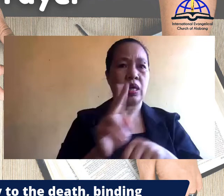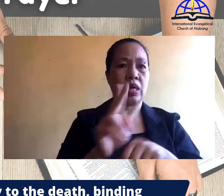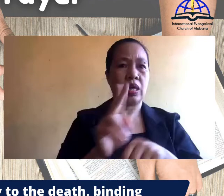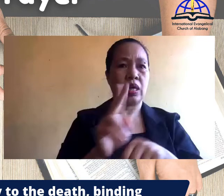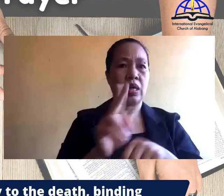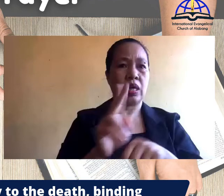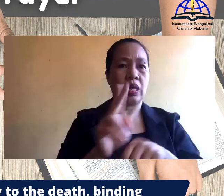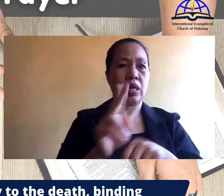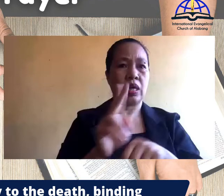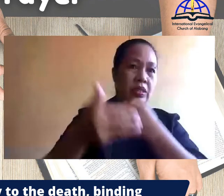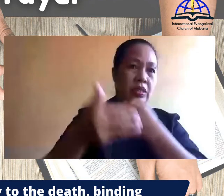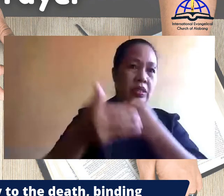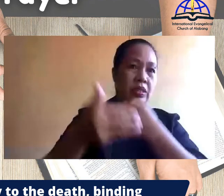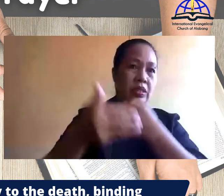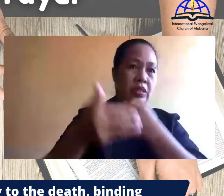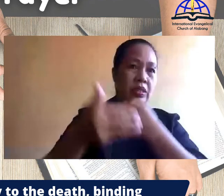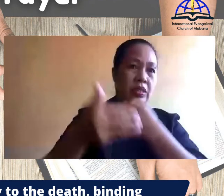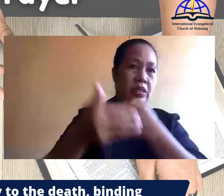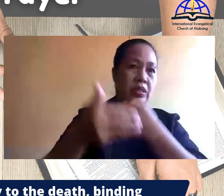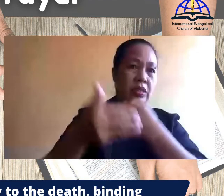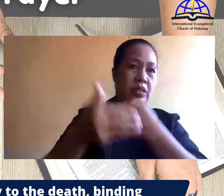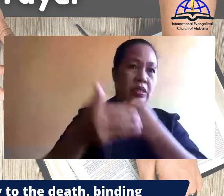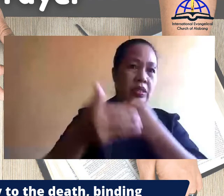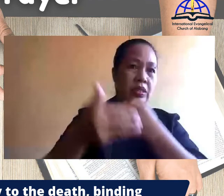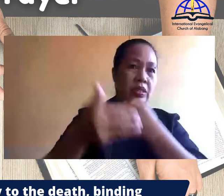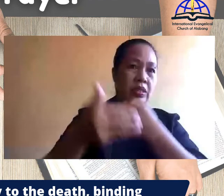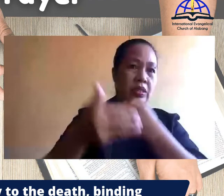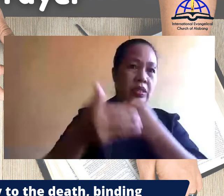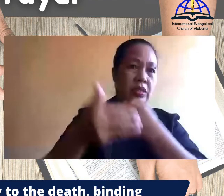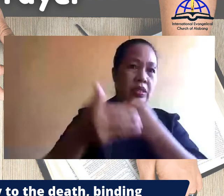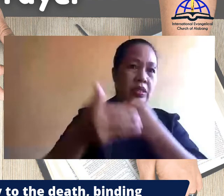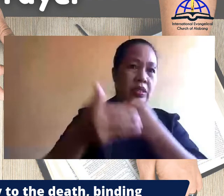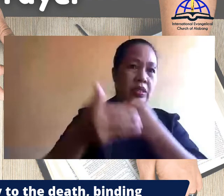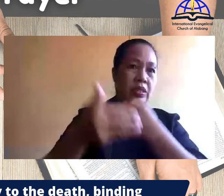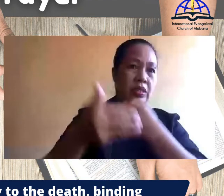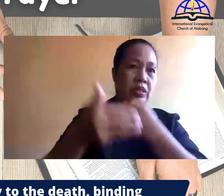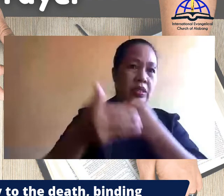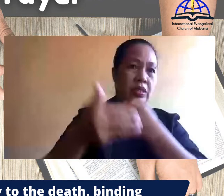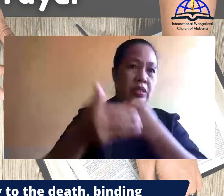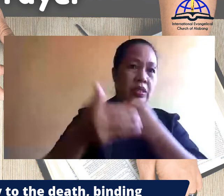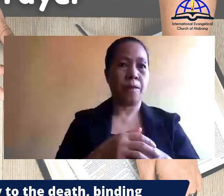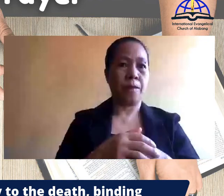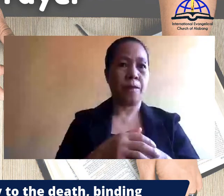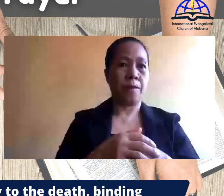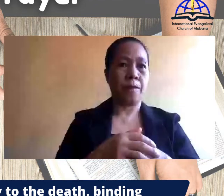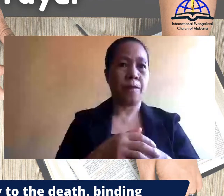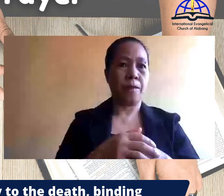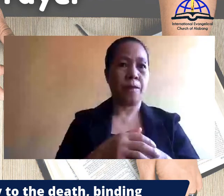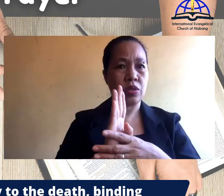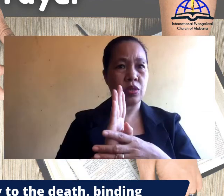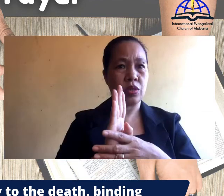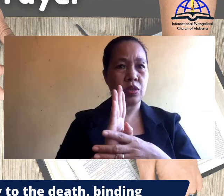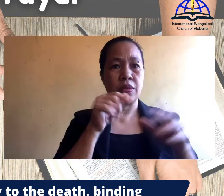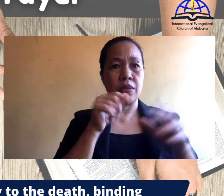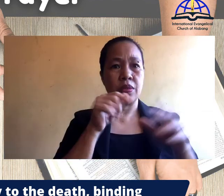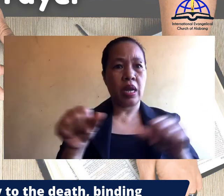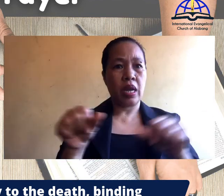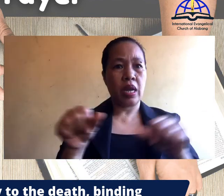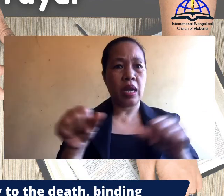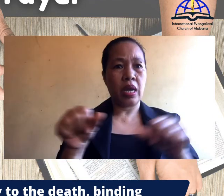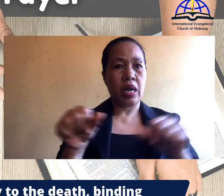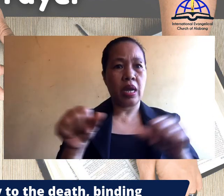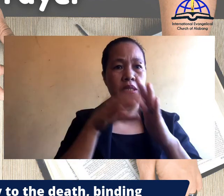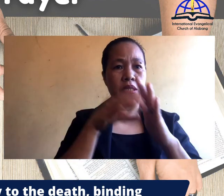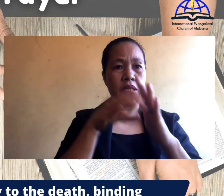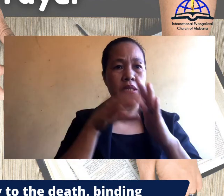na sa mga tao, no, na mga tagasunod ni Kristo, to the death, binding and delivering